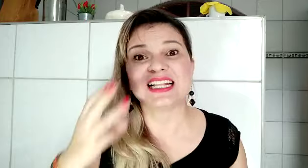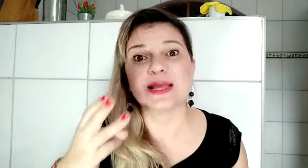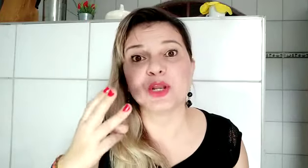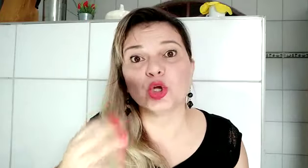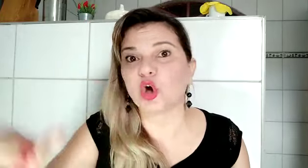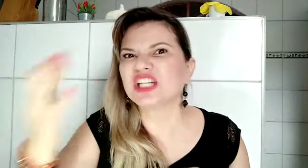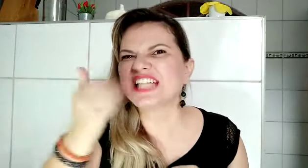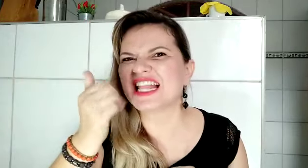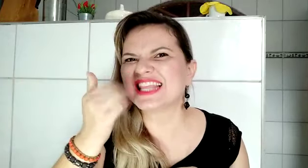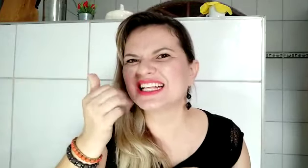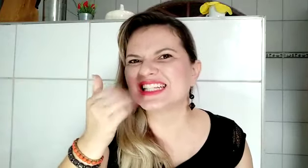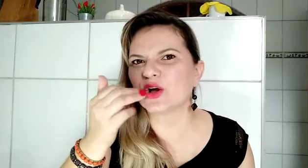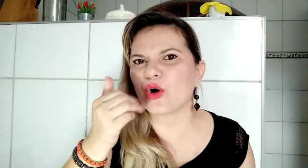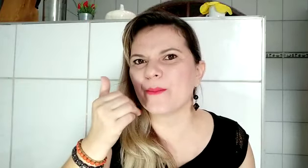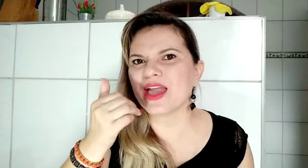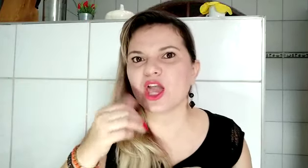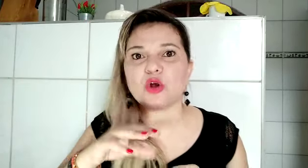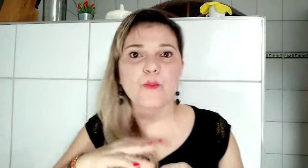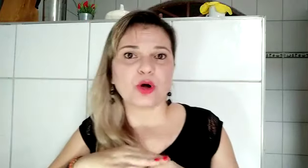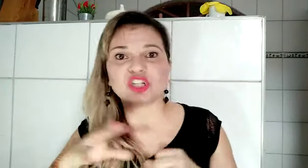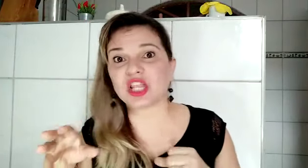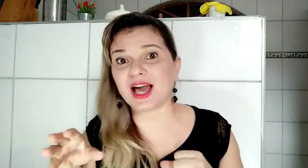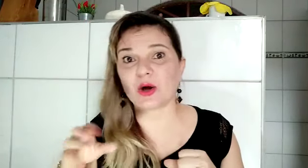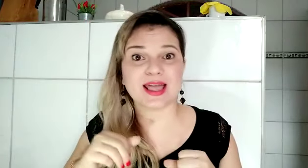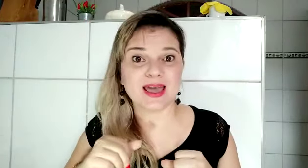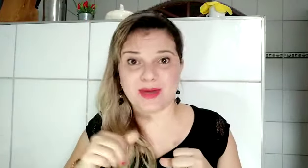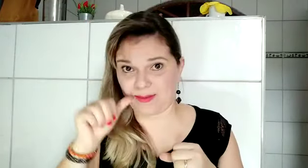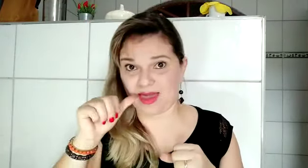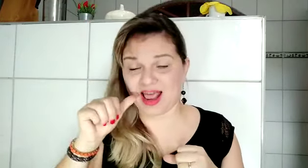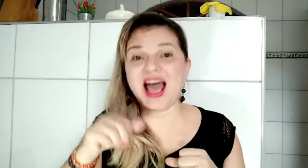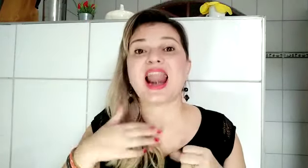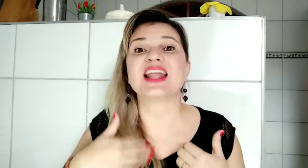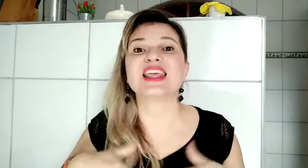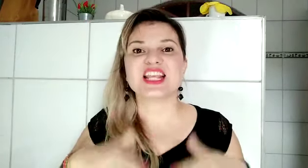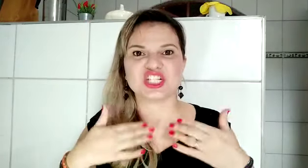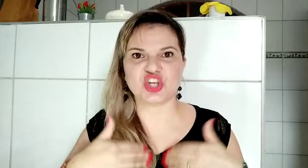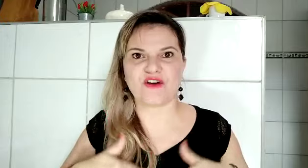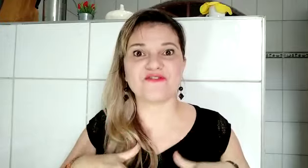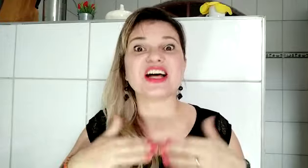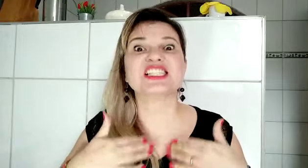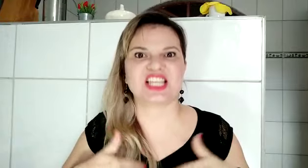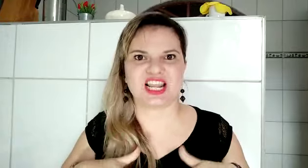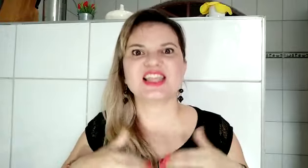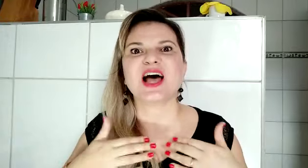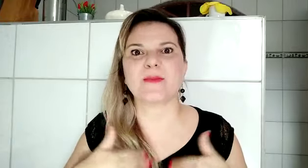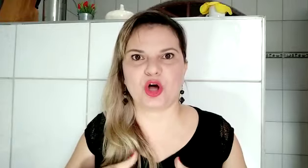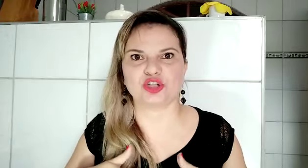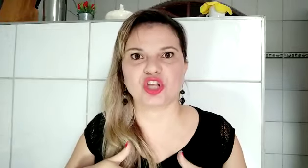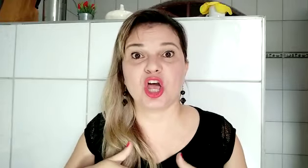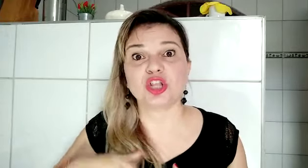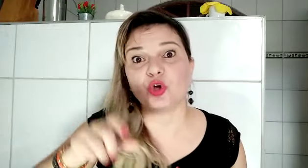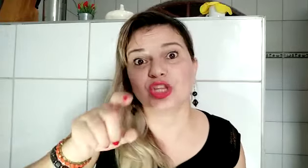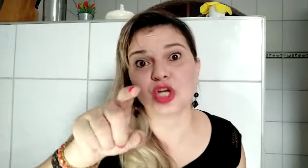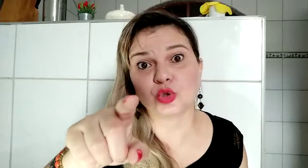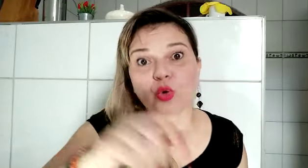30 minutos antes de comer, un vaso de agua hay que beber, la digestión facilitamos, de lo que tú